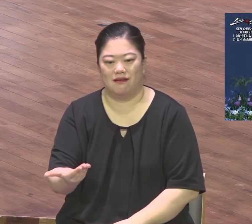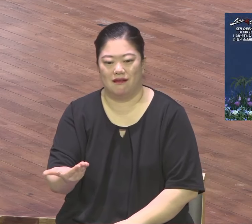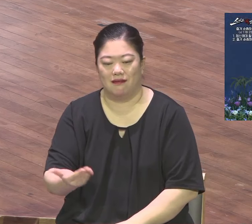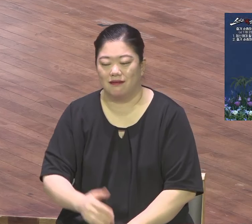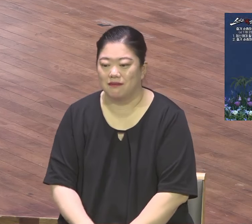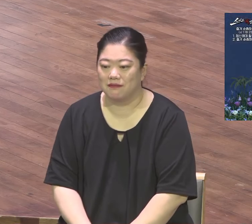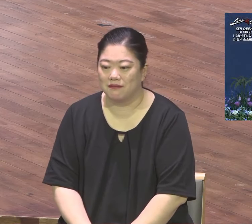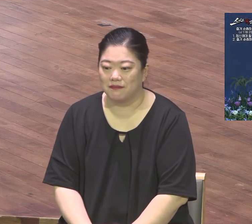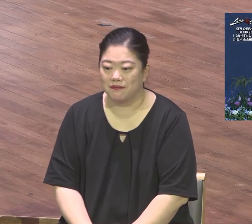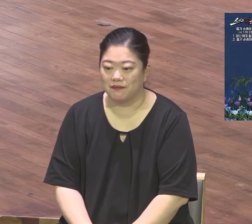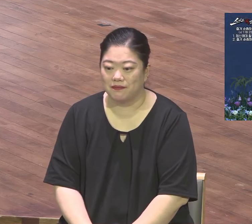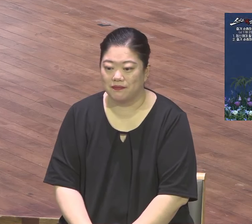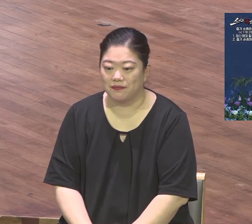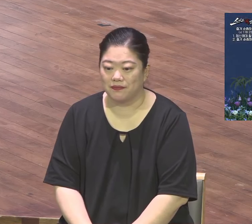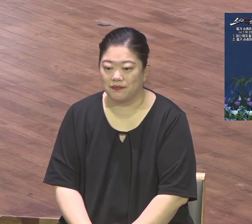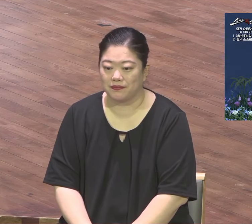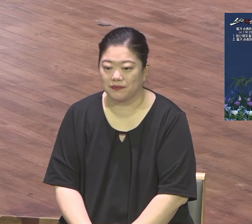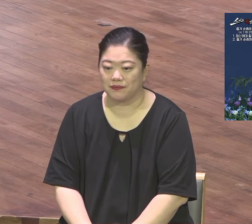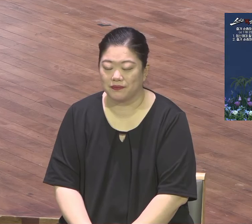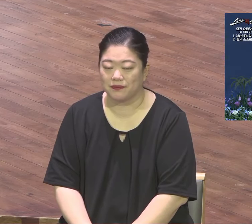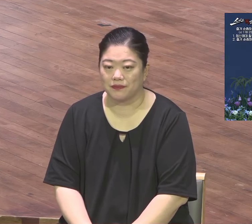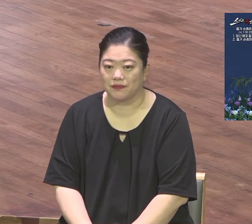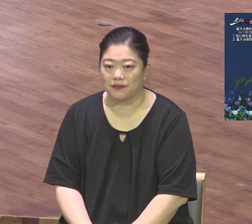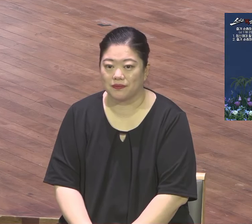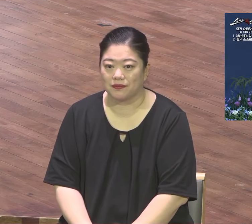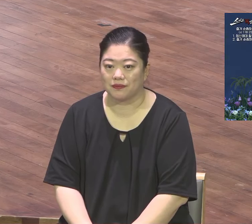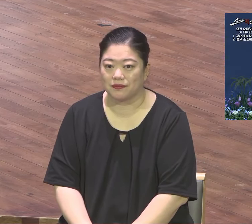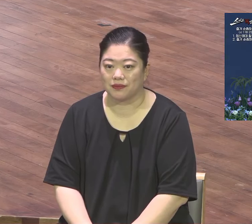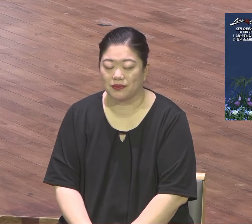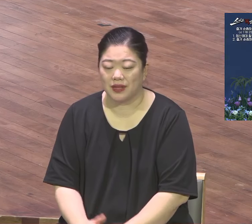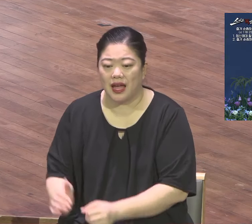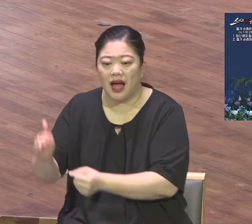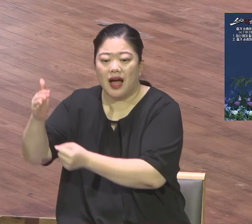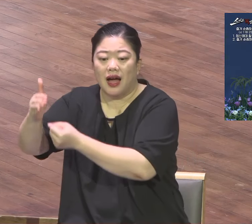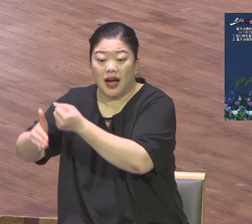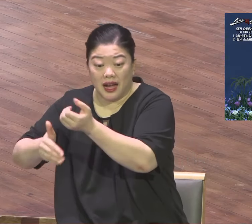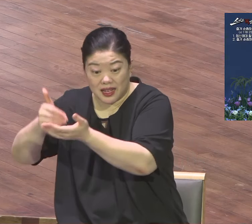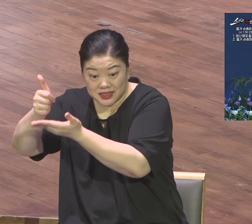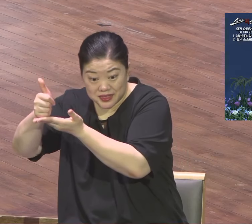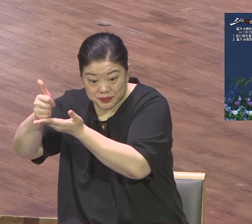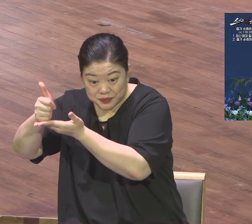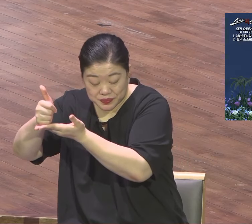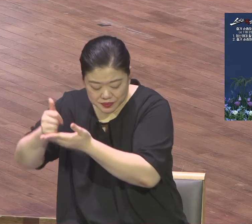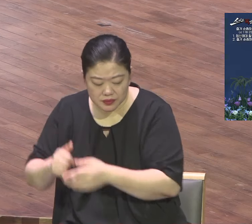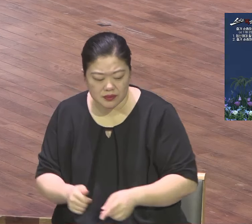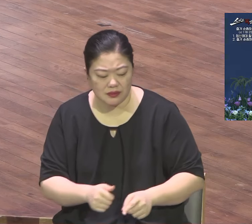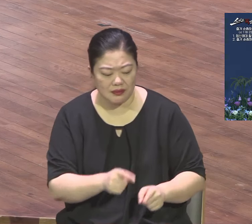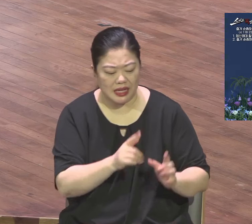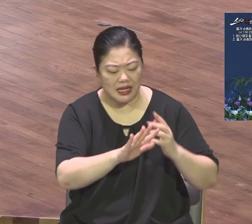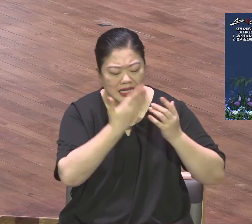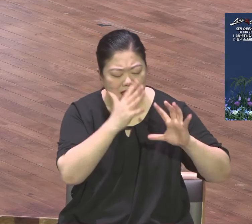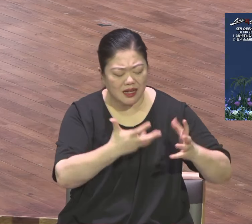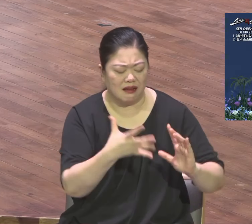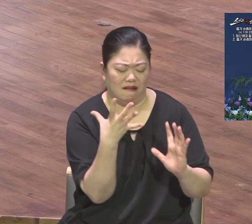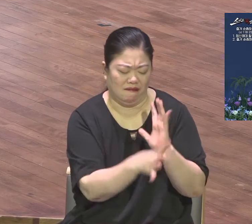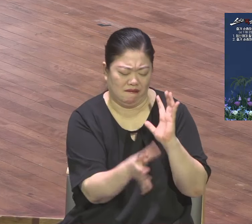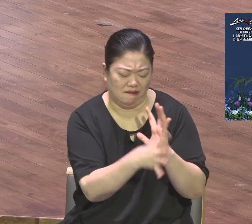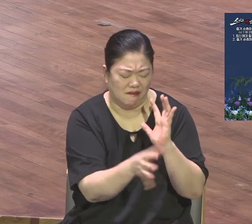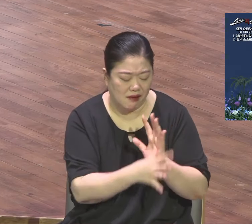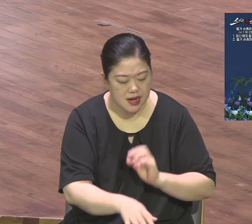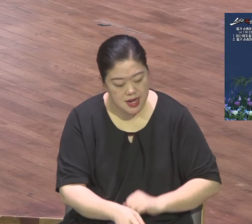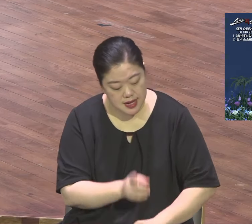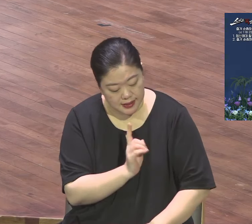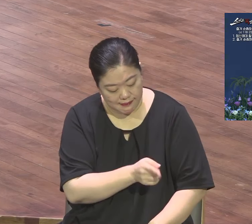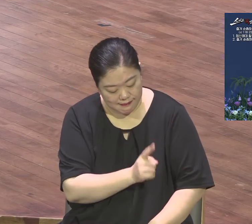하나님께서는요 패역한 이스라엘 백성들에게 다시 구원의 메시지를 줍니다. 주의 종을